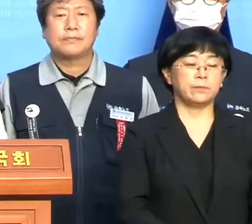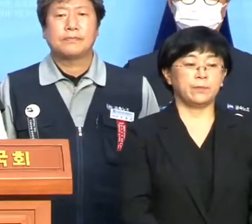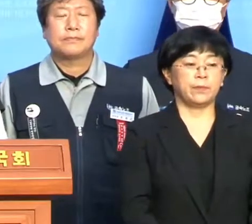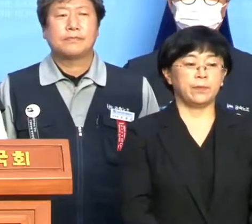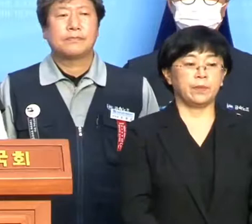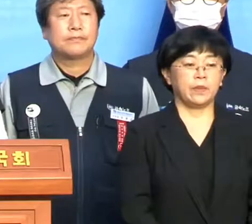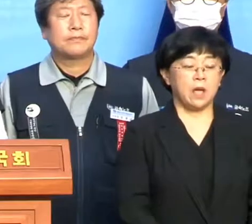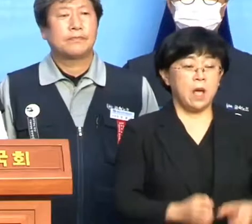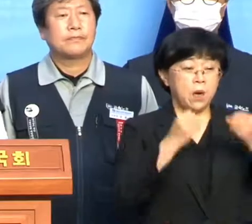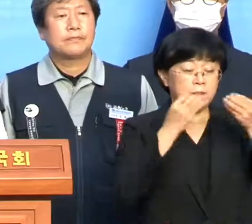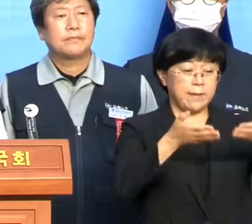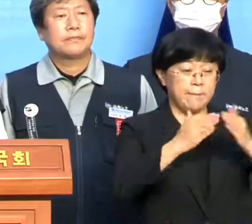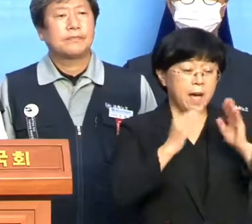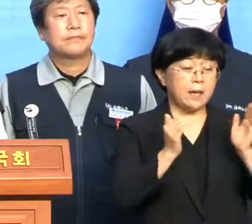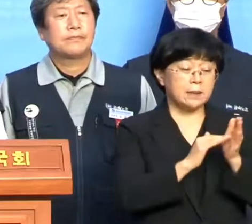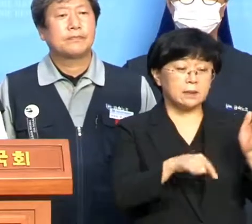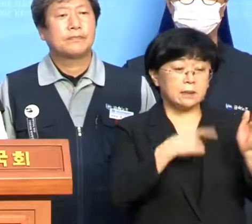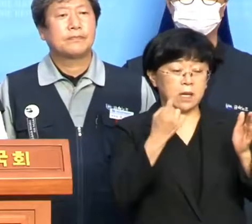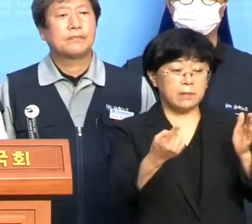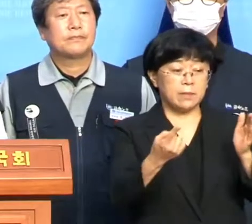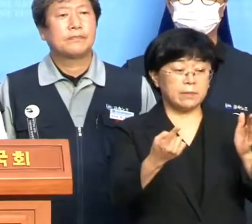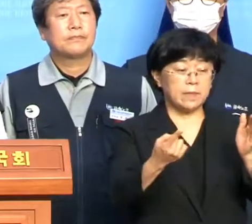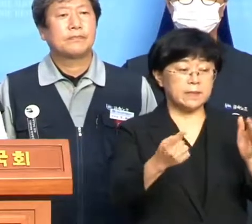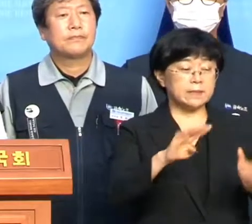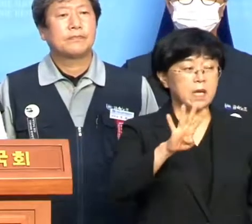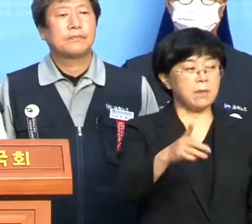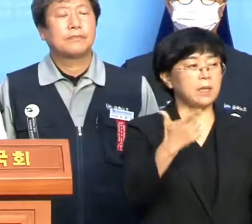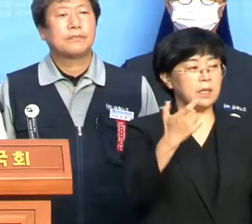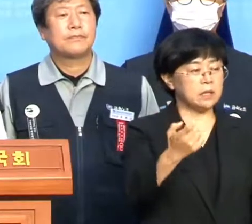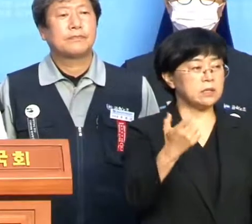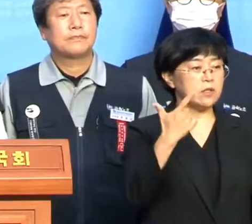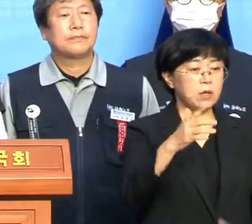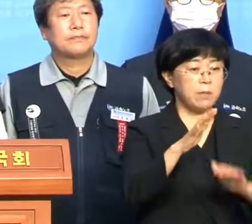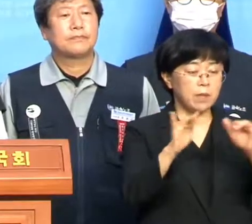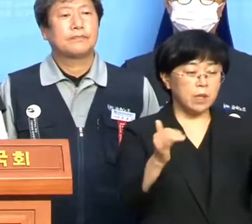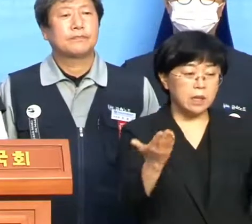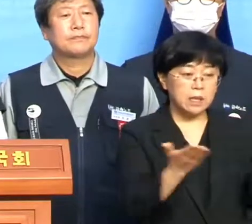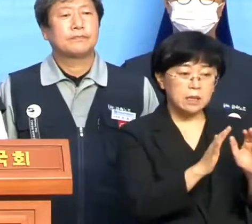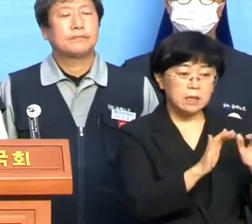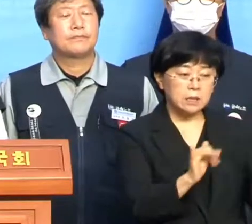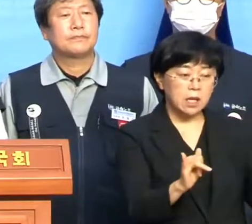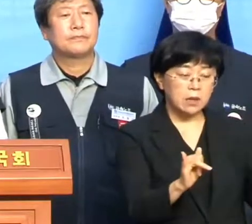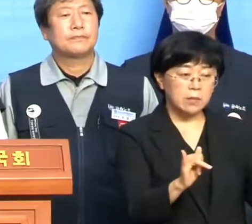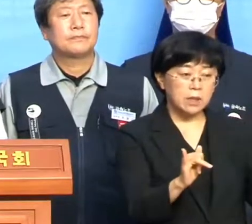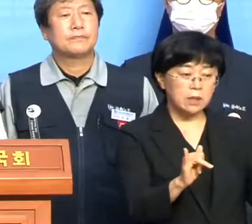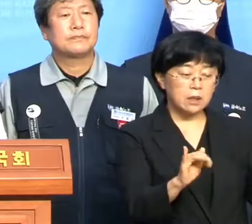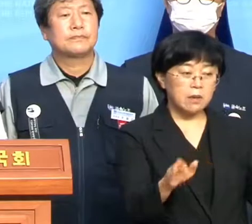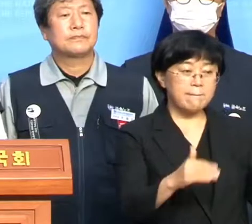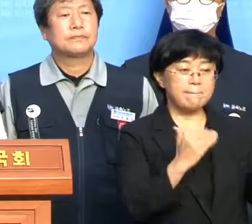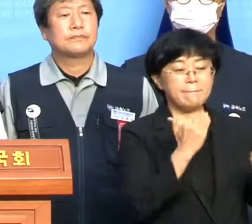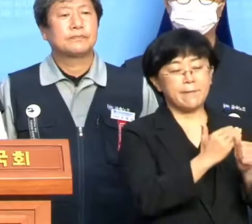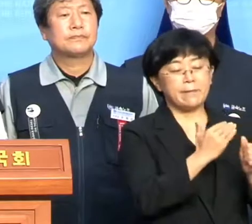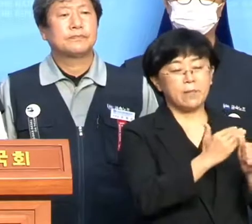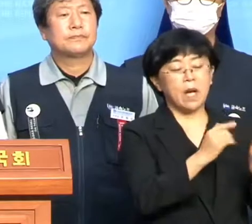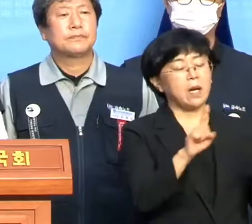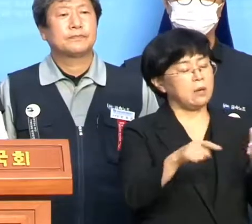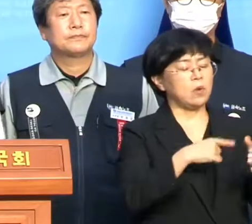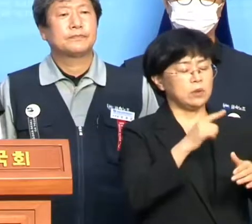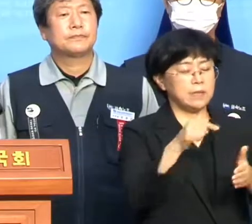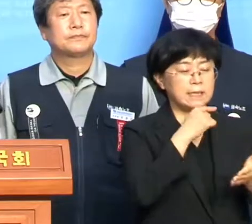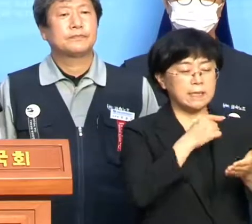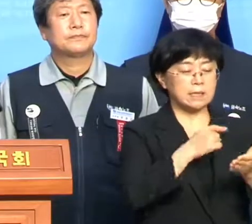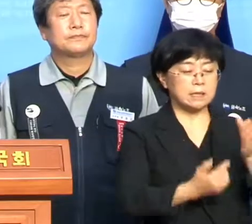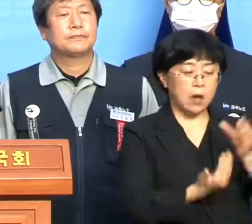창사 이후 지금까지 400 의 순 6명의 노동자가 중 제제로 목숨을 잃었습니다